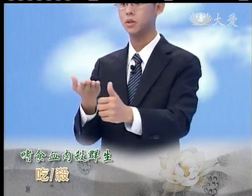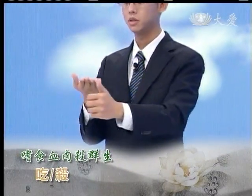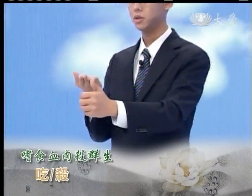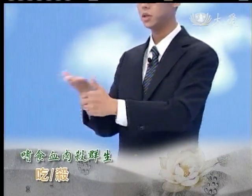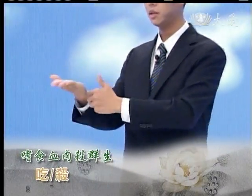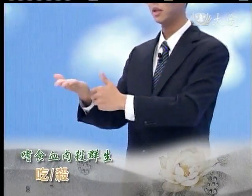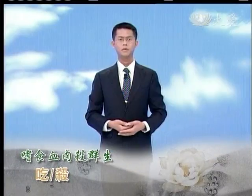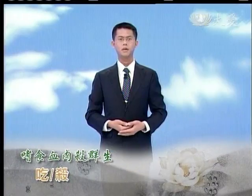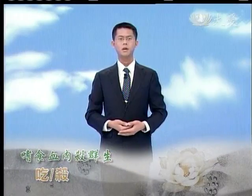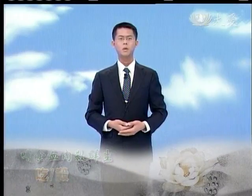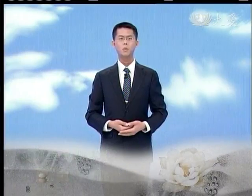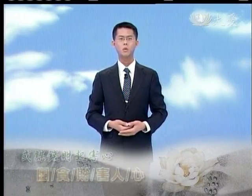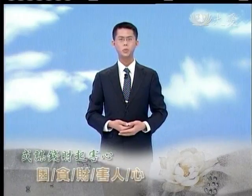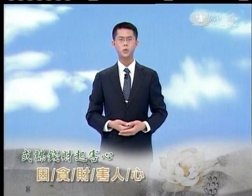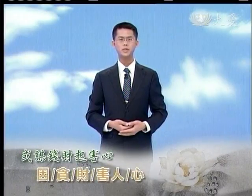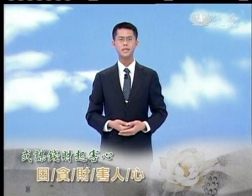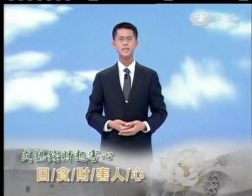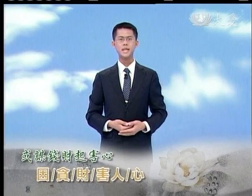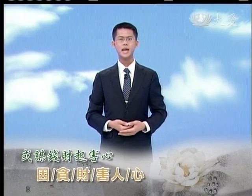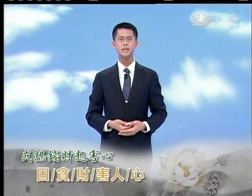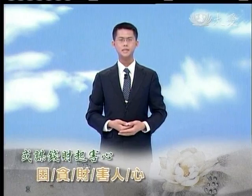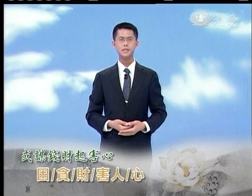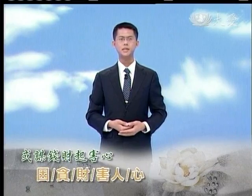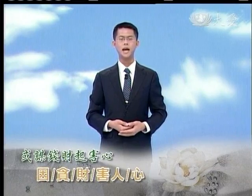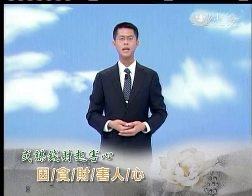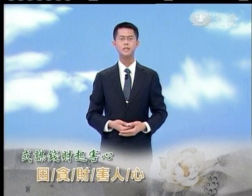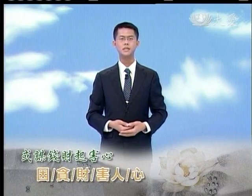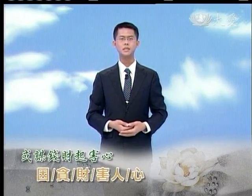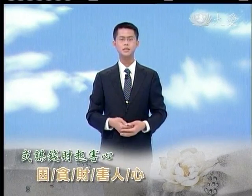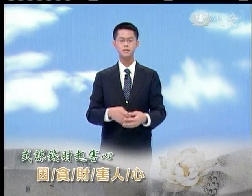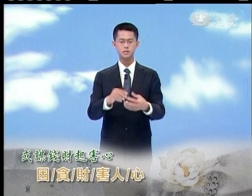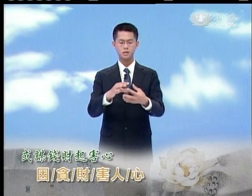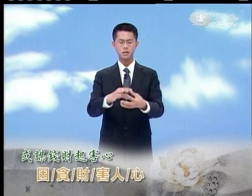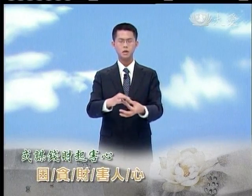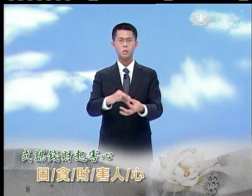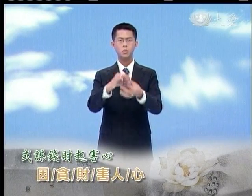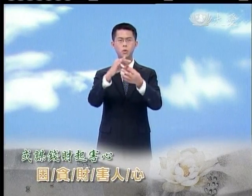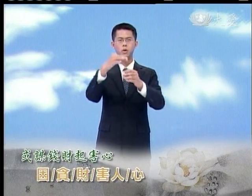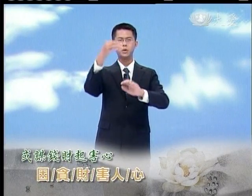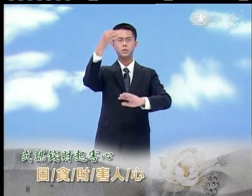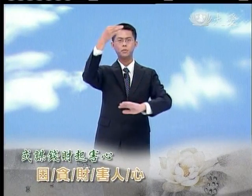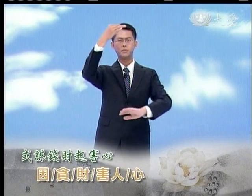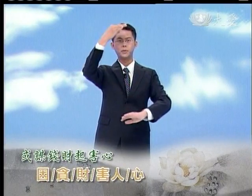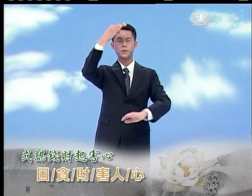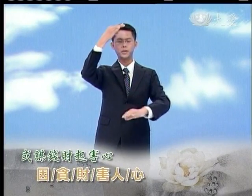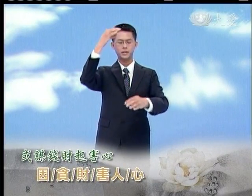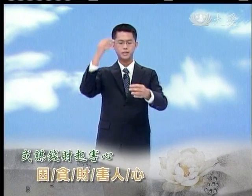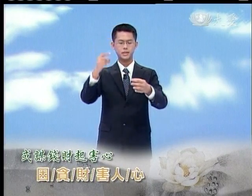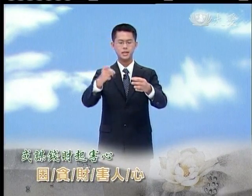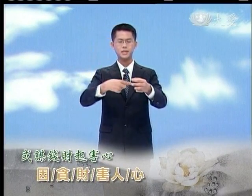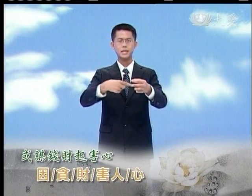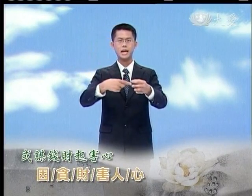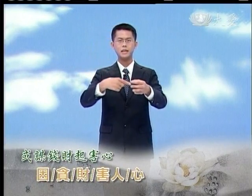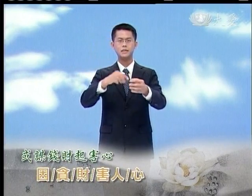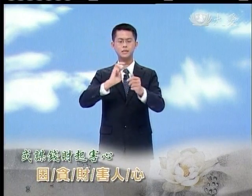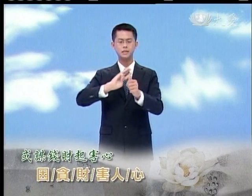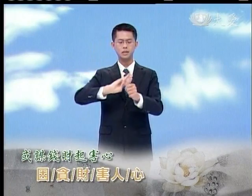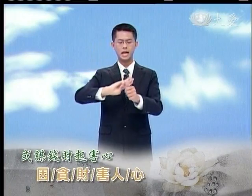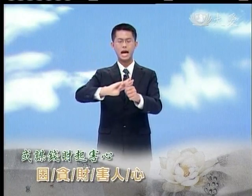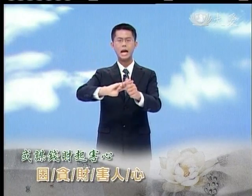群生，祸魔钱财起害心，祸魔钱财起